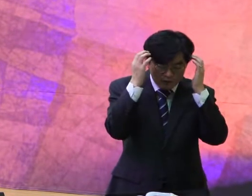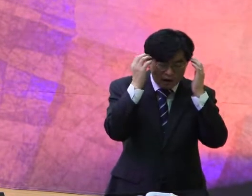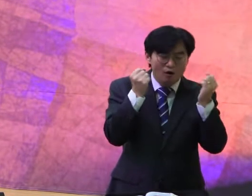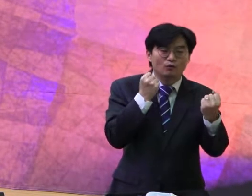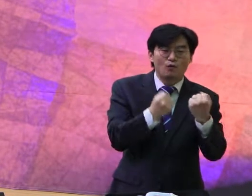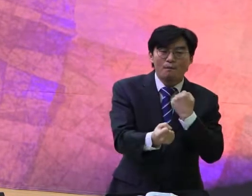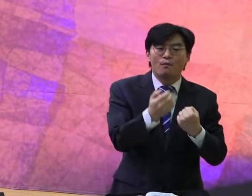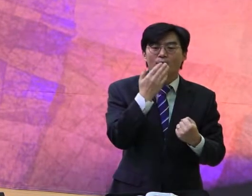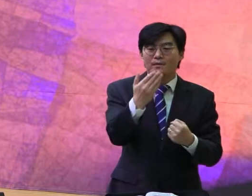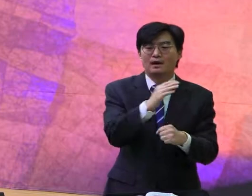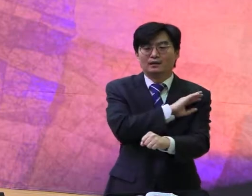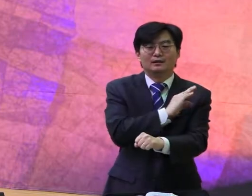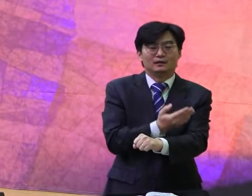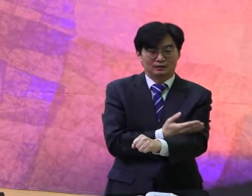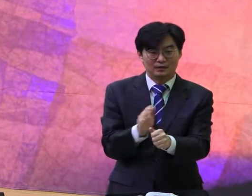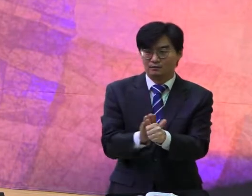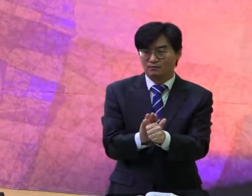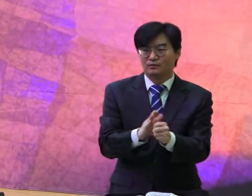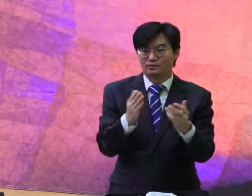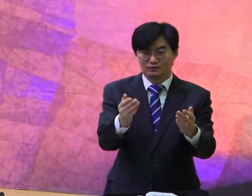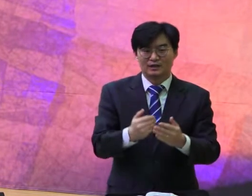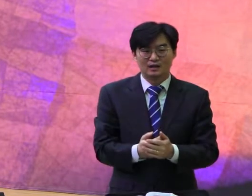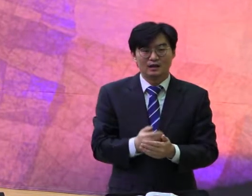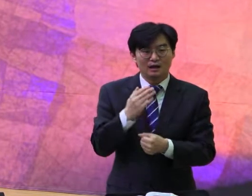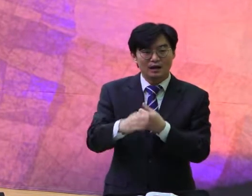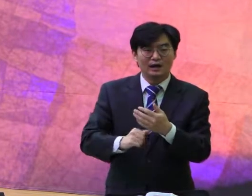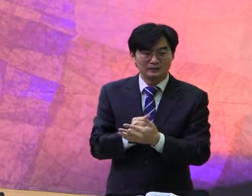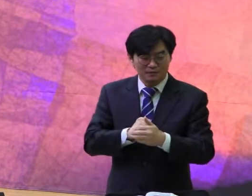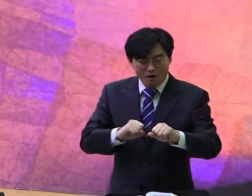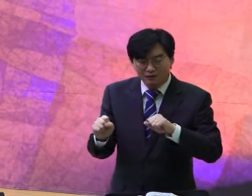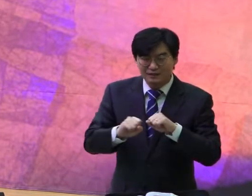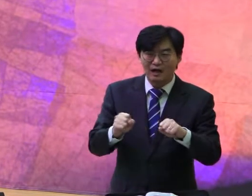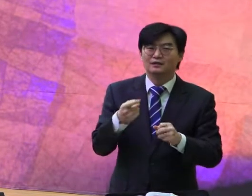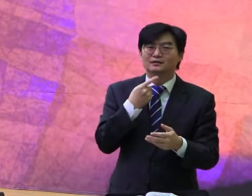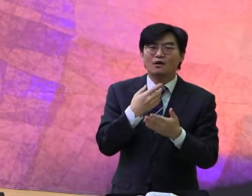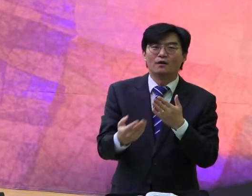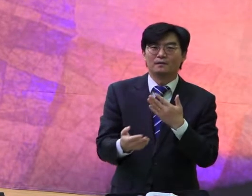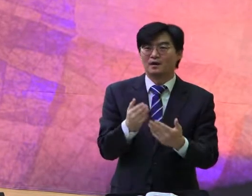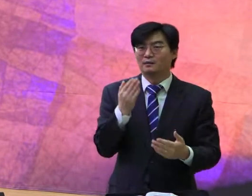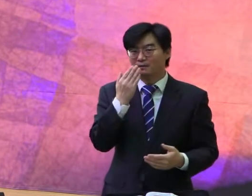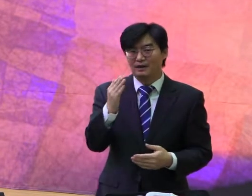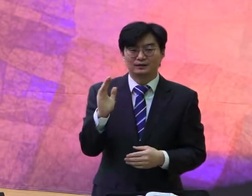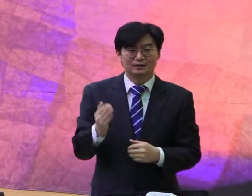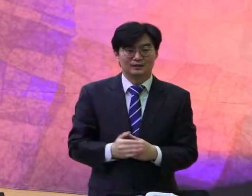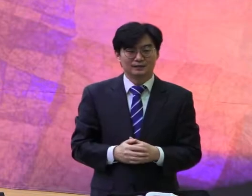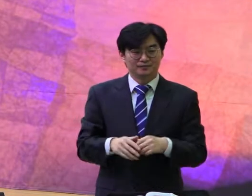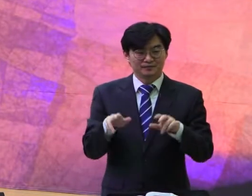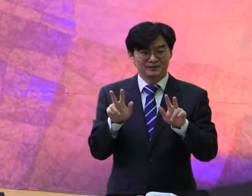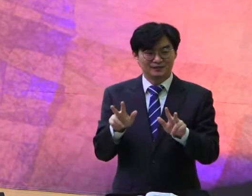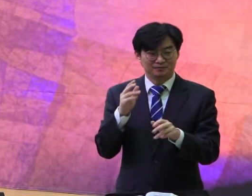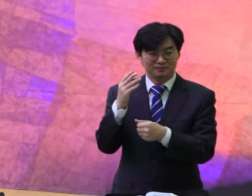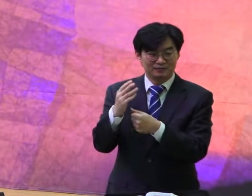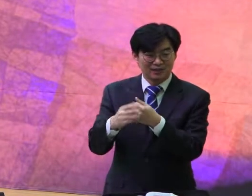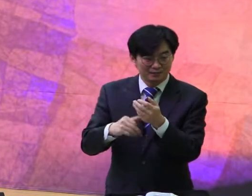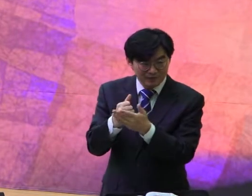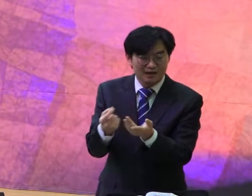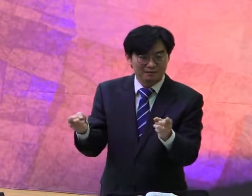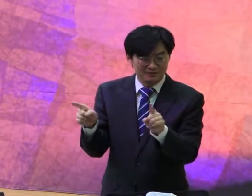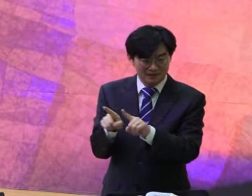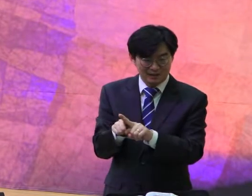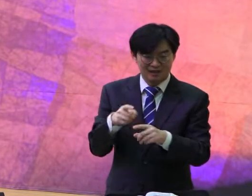피우고 하나님의 역사를 경험하게 하실 것입니다. 그래서 그 고통 속에서 이제는 주님과 함께 기쁨의 노래를